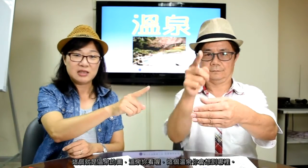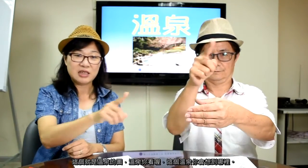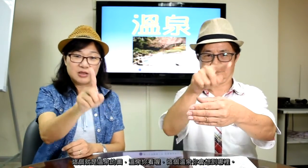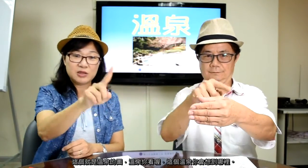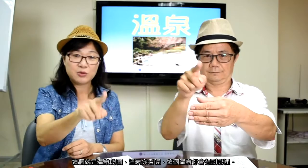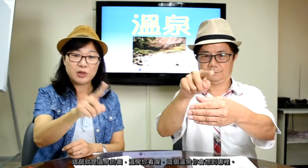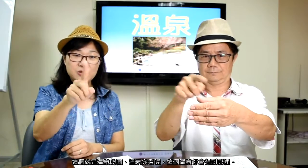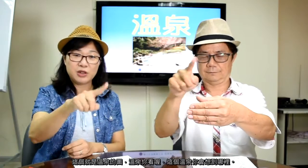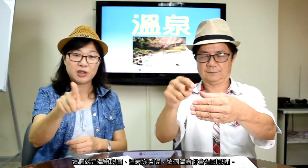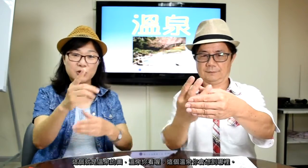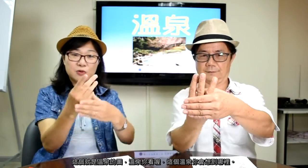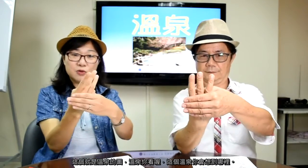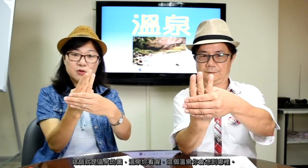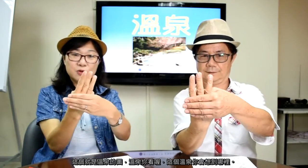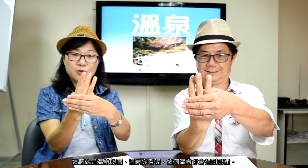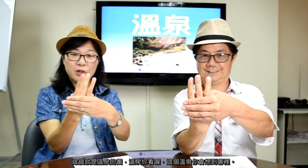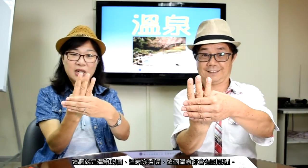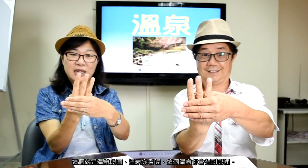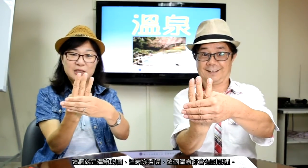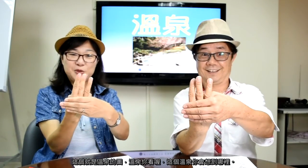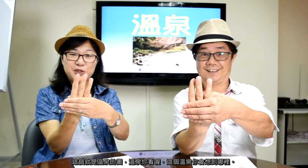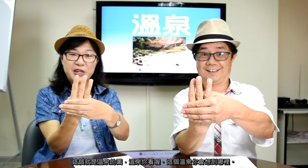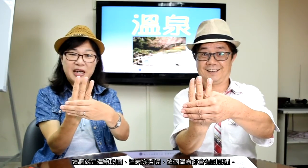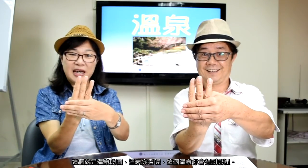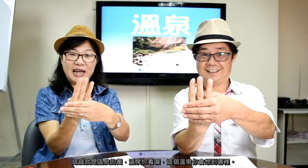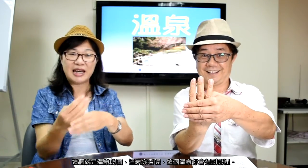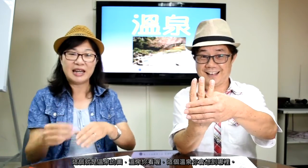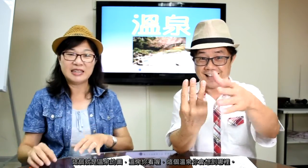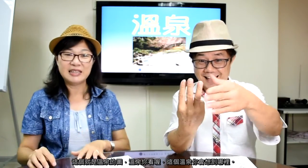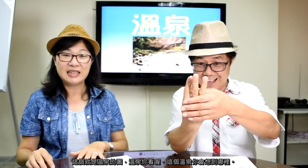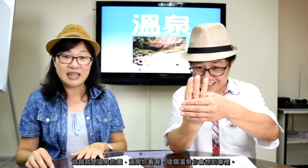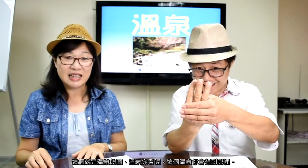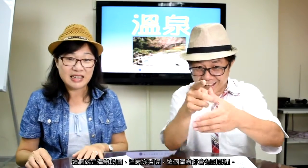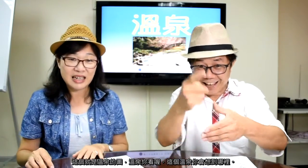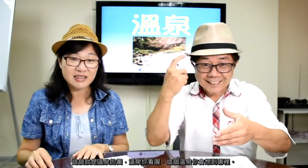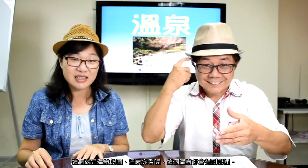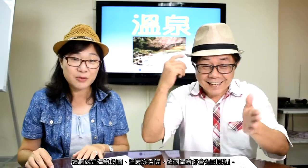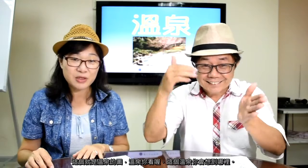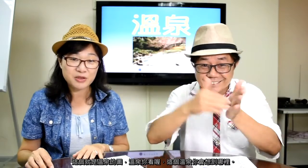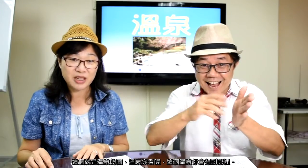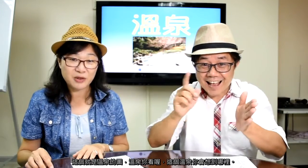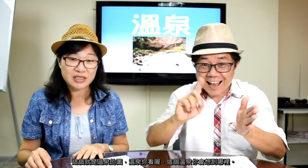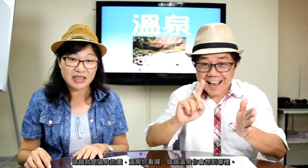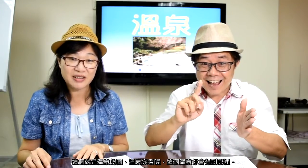这个就是温泉的图。温泉，你看啊，这个温泉你会想到哪